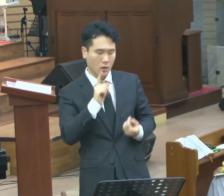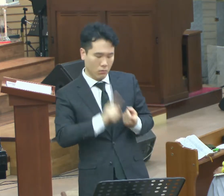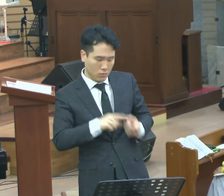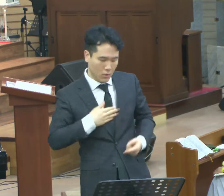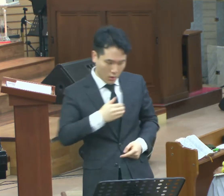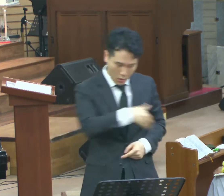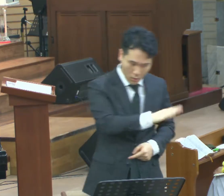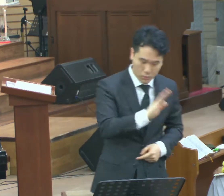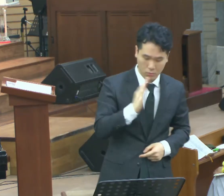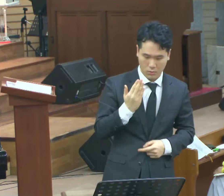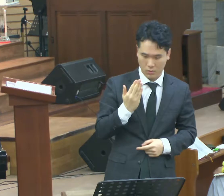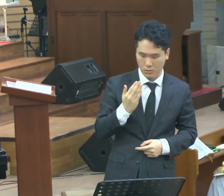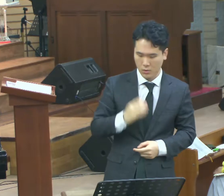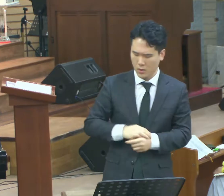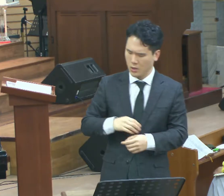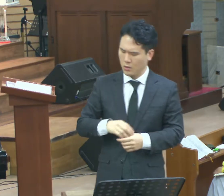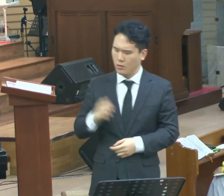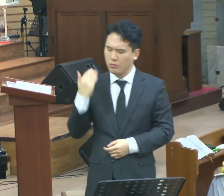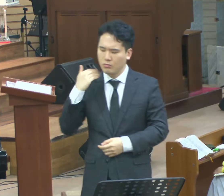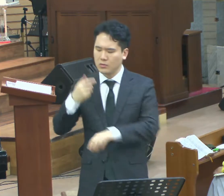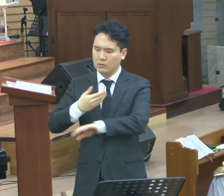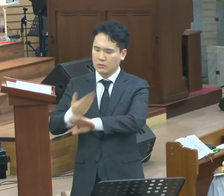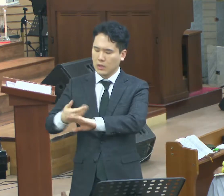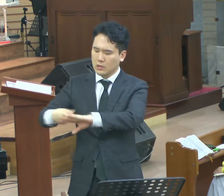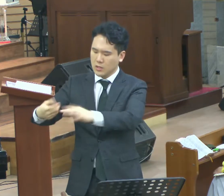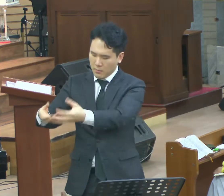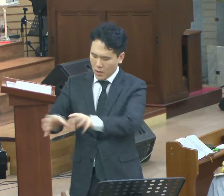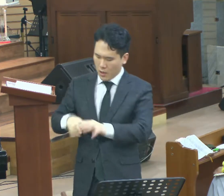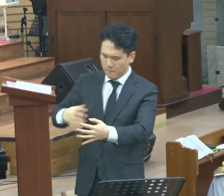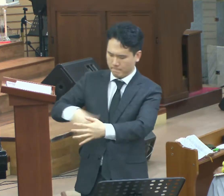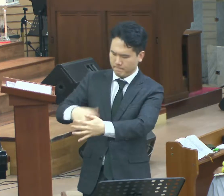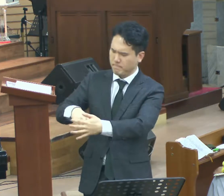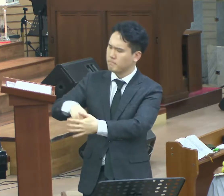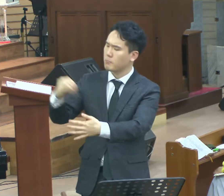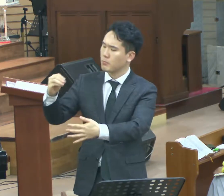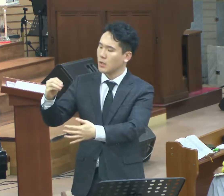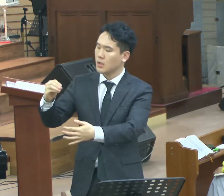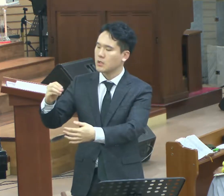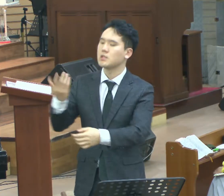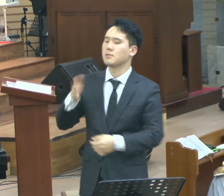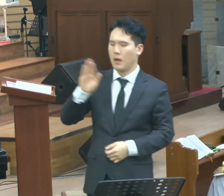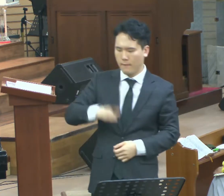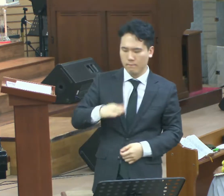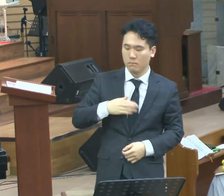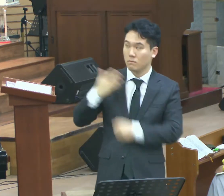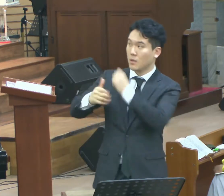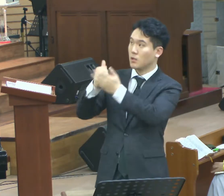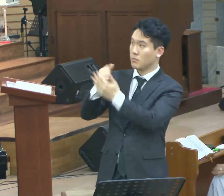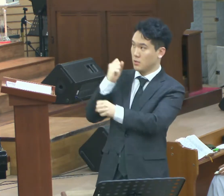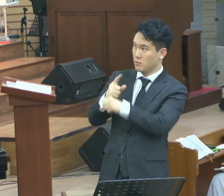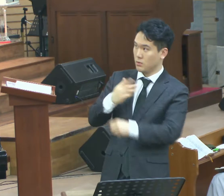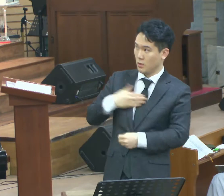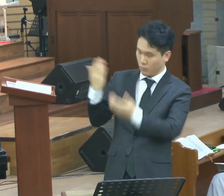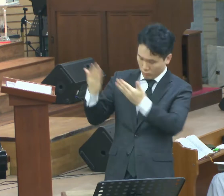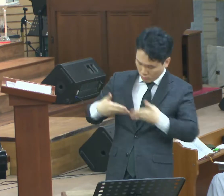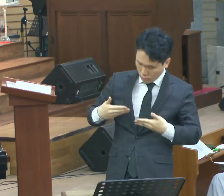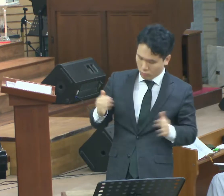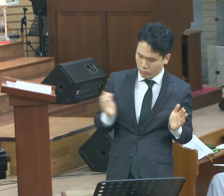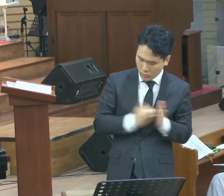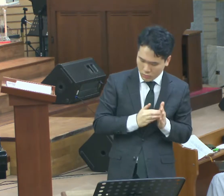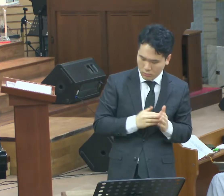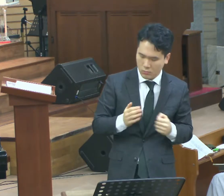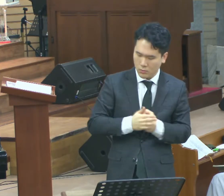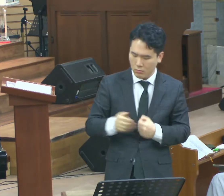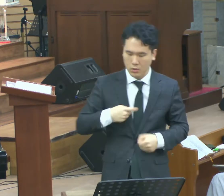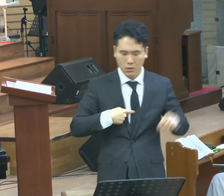하나님이 이 땅을 주시든지 그건 하나님이 알아서 하실 것이고, 나는 이 시점에 내가 그 땅을